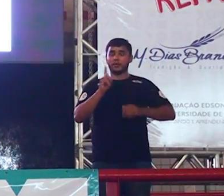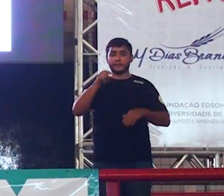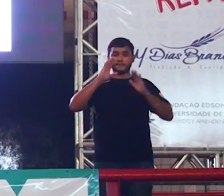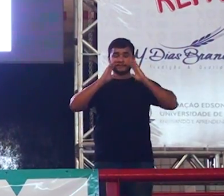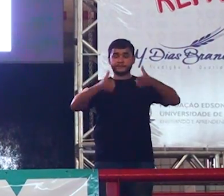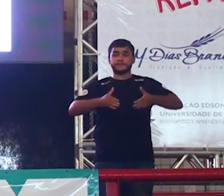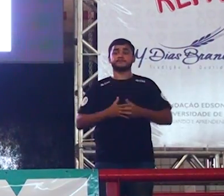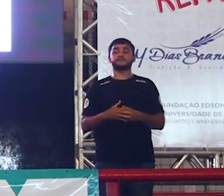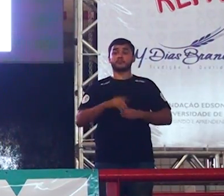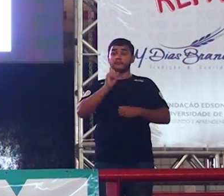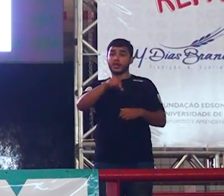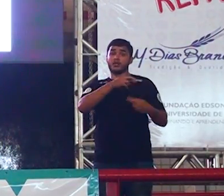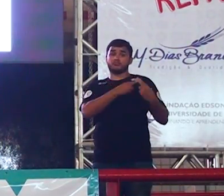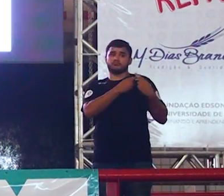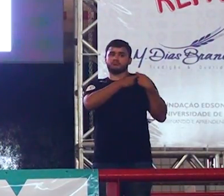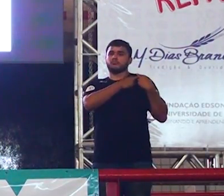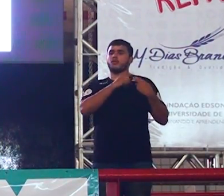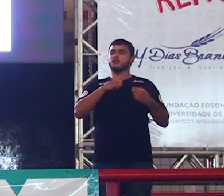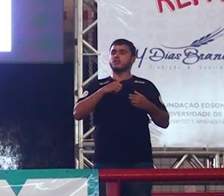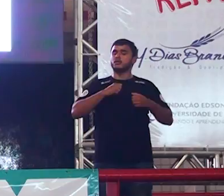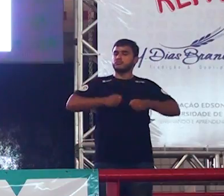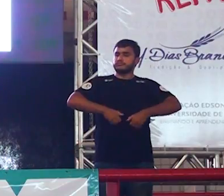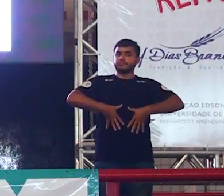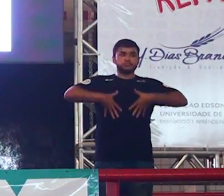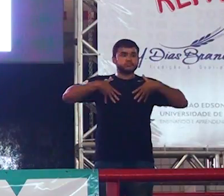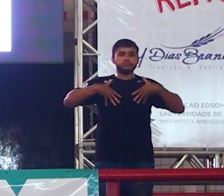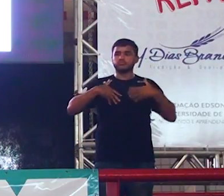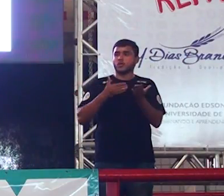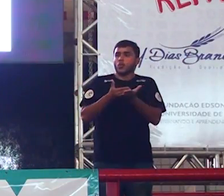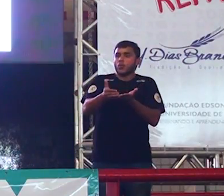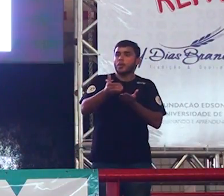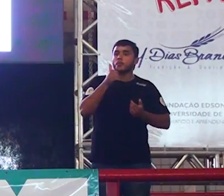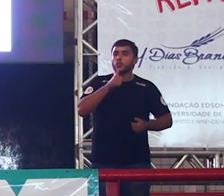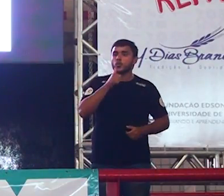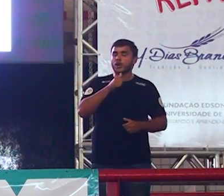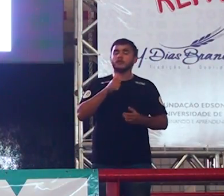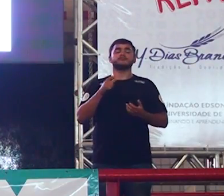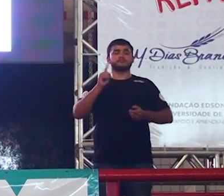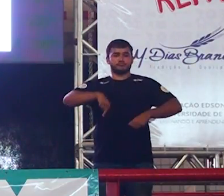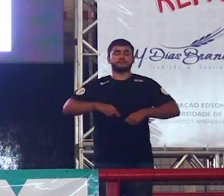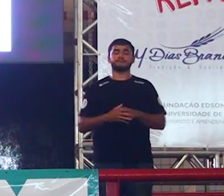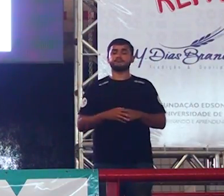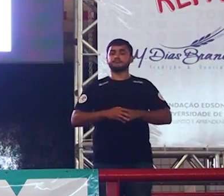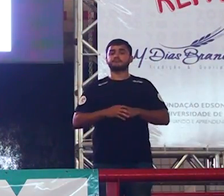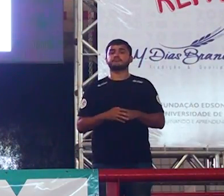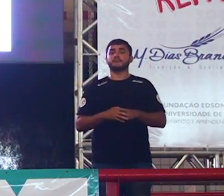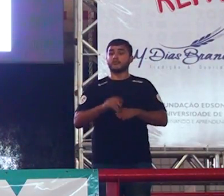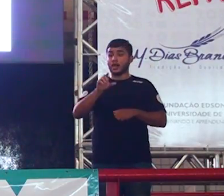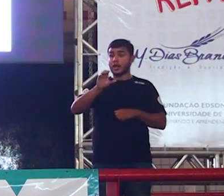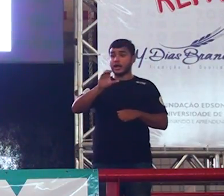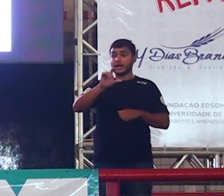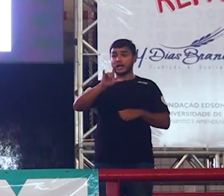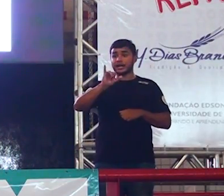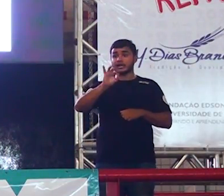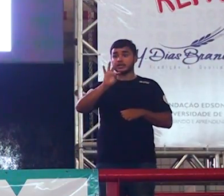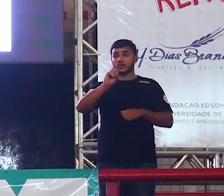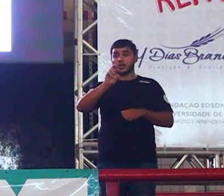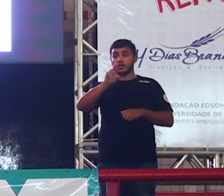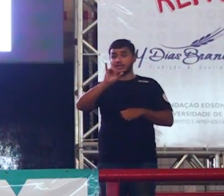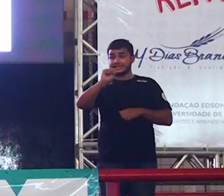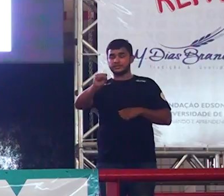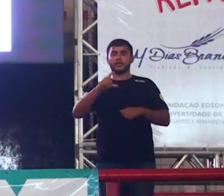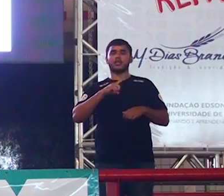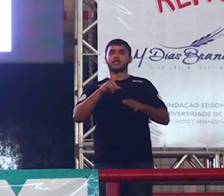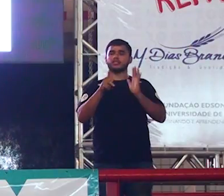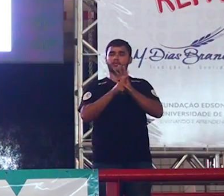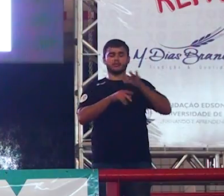não, é o responsável pelos estímulos e pelo orgasmo feminino. Esse clitóris, ele vai ter quem? Ele vai